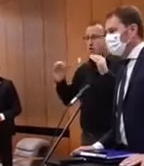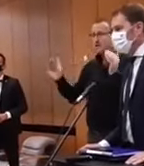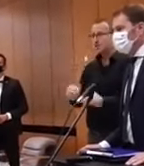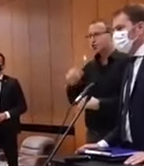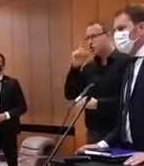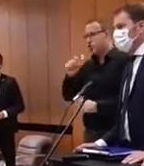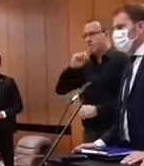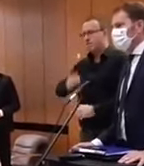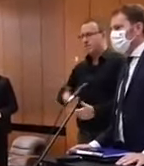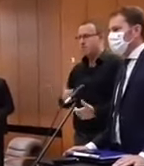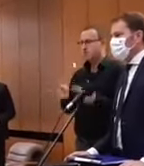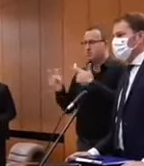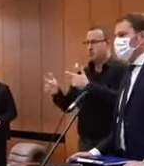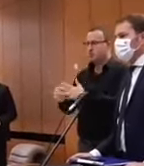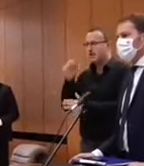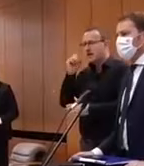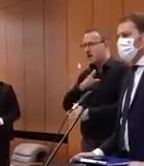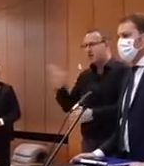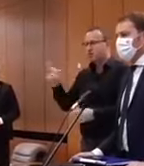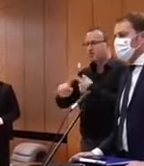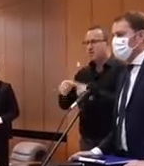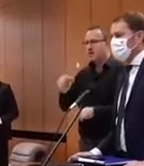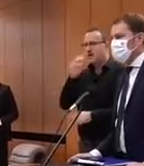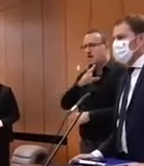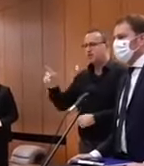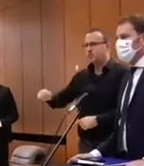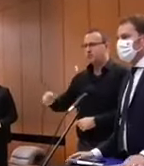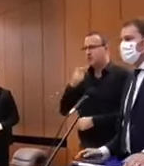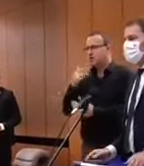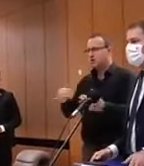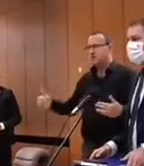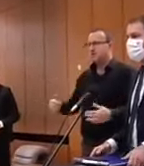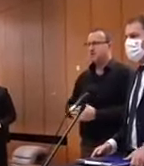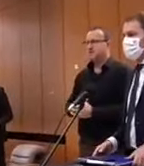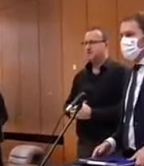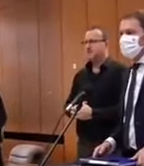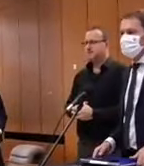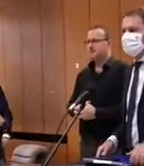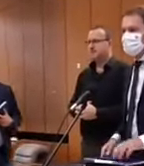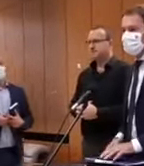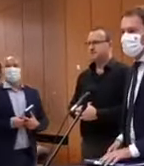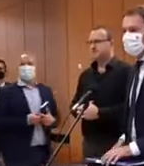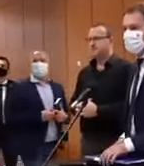zlo je povinnosť podporiť každého politika, každého poslanca Národnej rady. Ďakujem veľmi